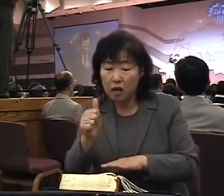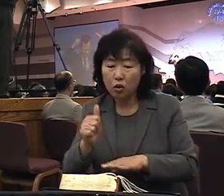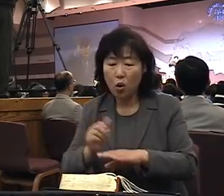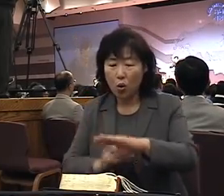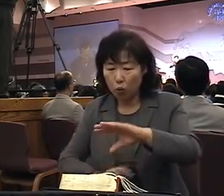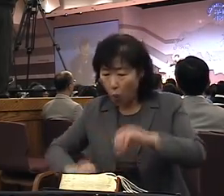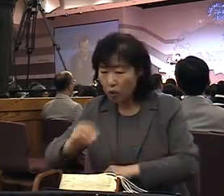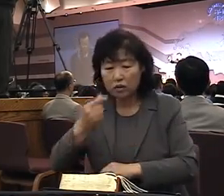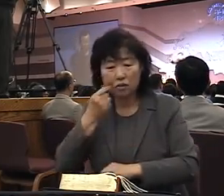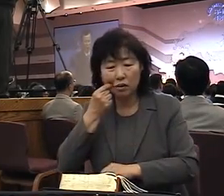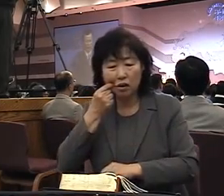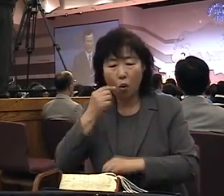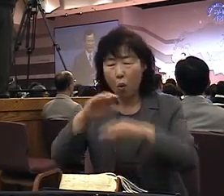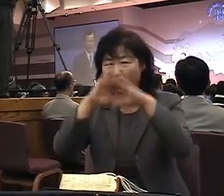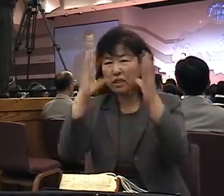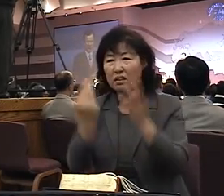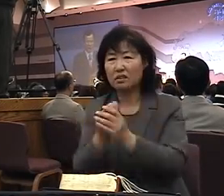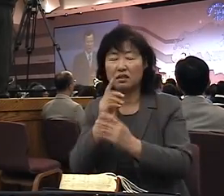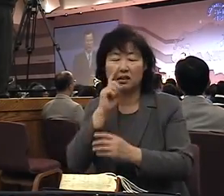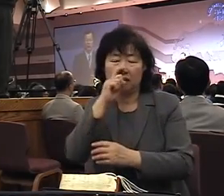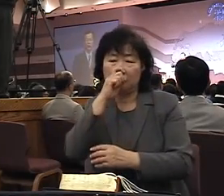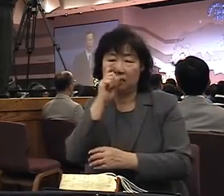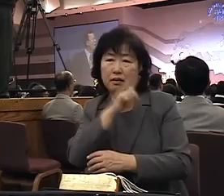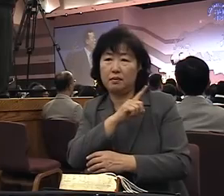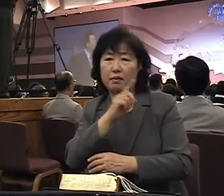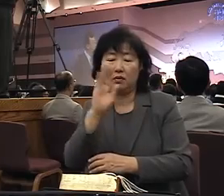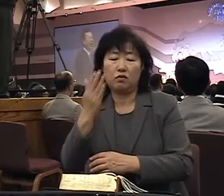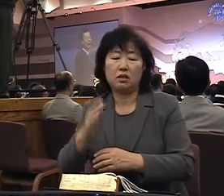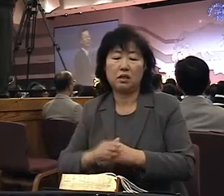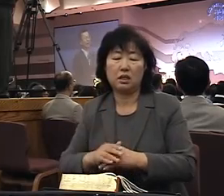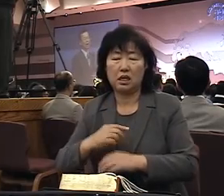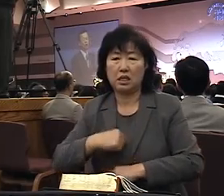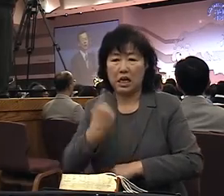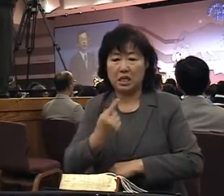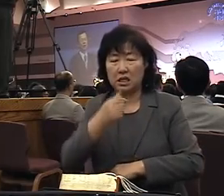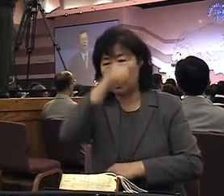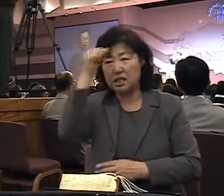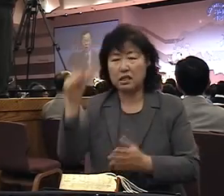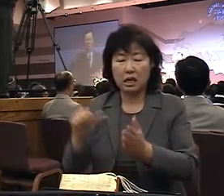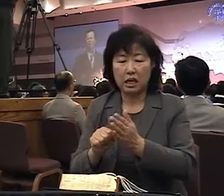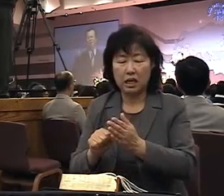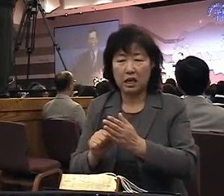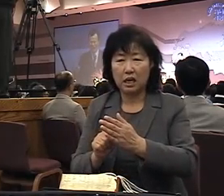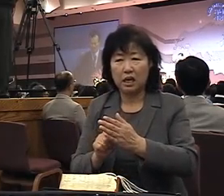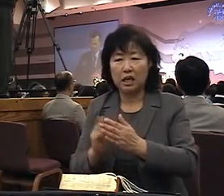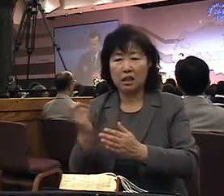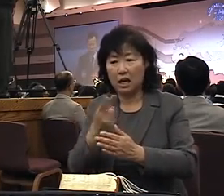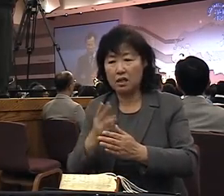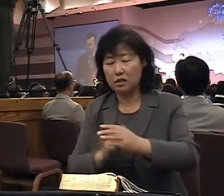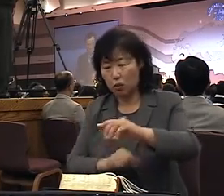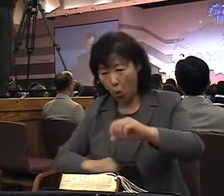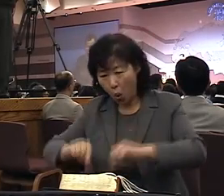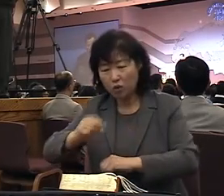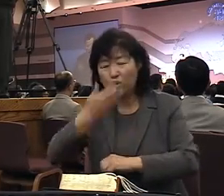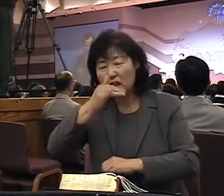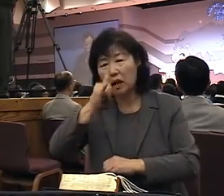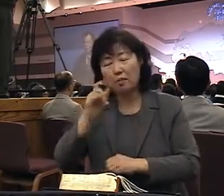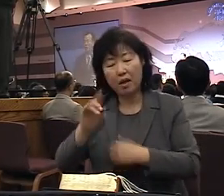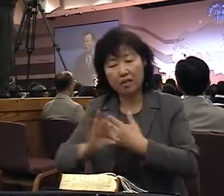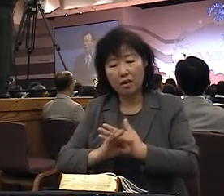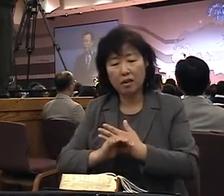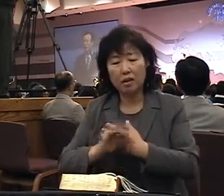상황에 완전히 추락하게 됩니다. 자신의 인생을 리와인드만 할 수 있다면 1000번, 10,000번 하고 싶었던